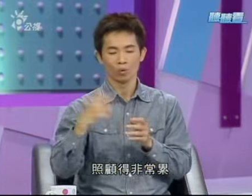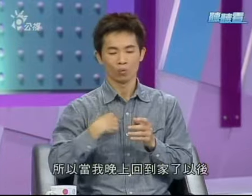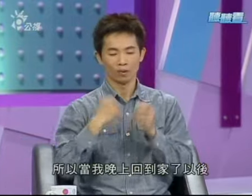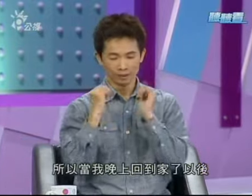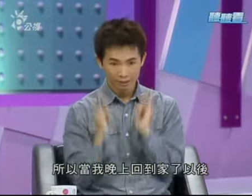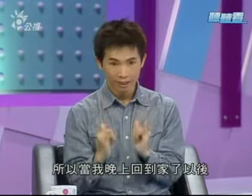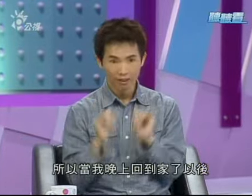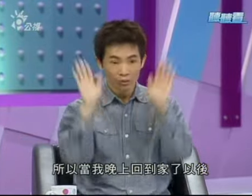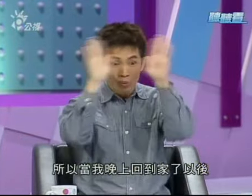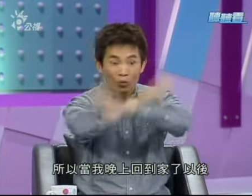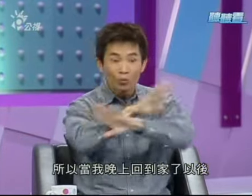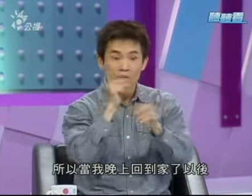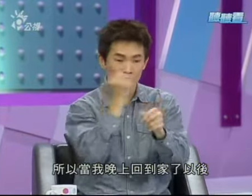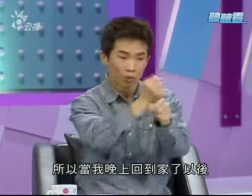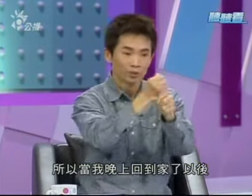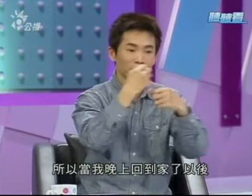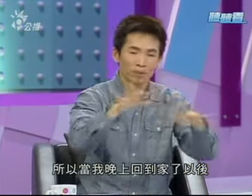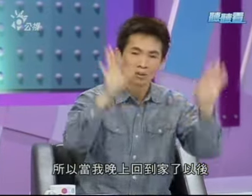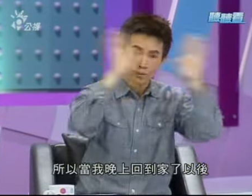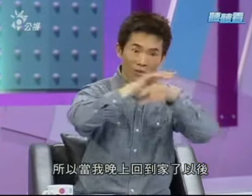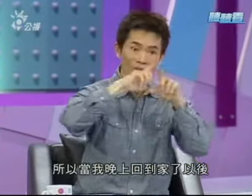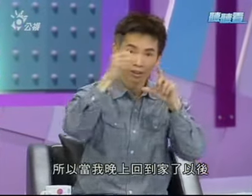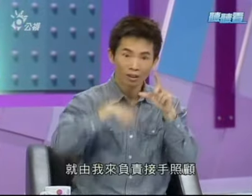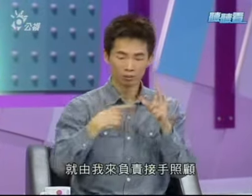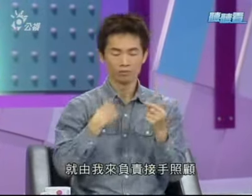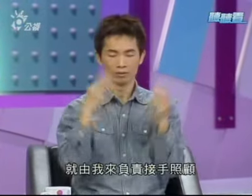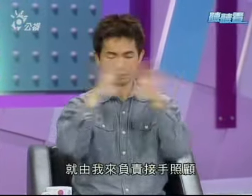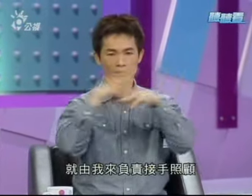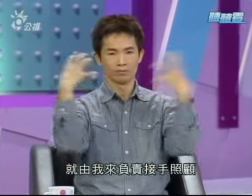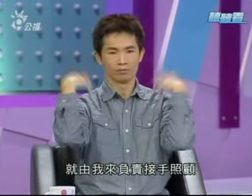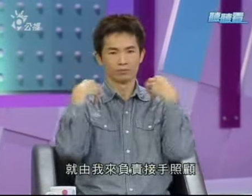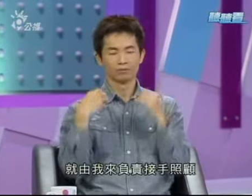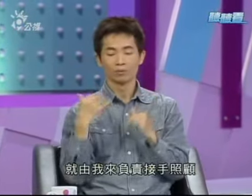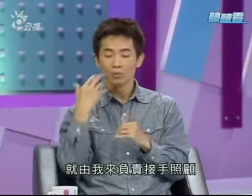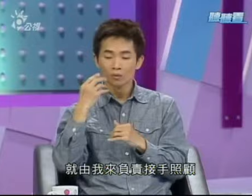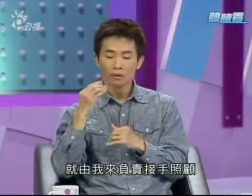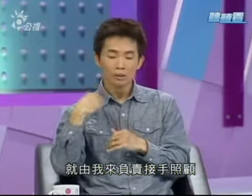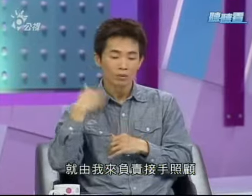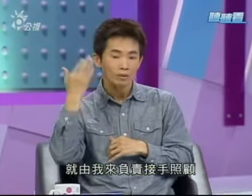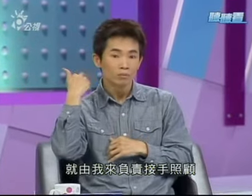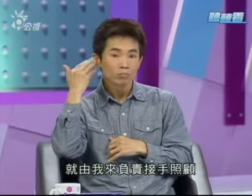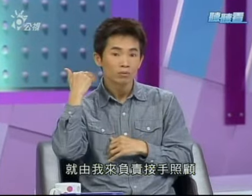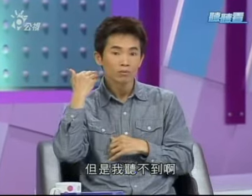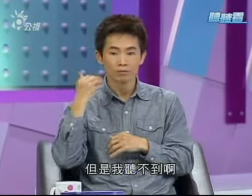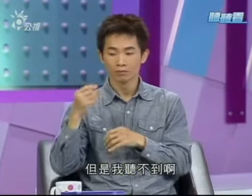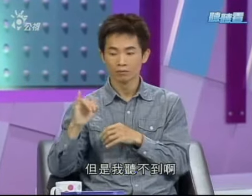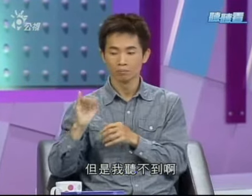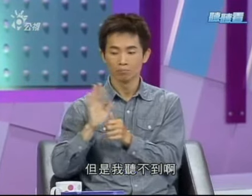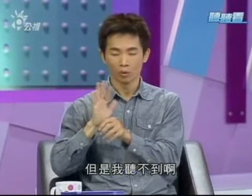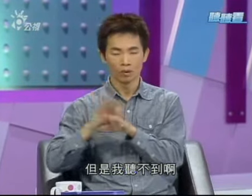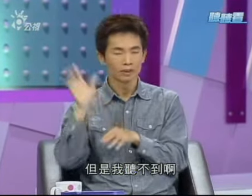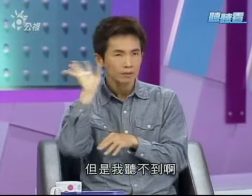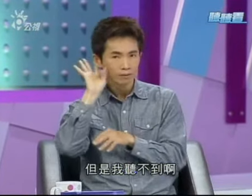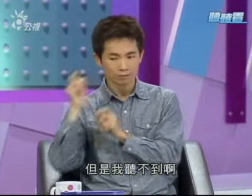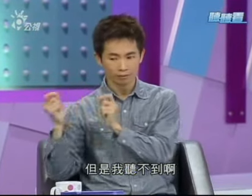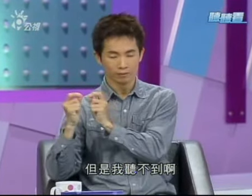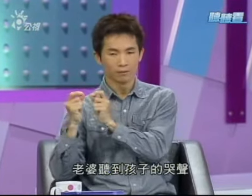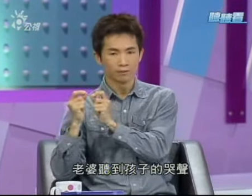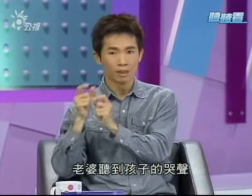所以当我晚上回到家了以后呢就由我来负责接手照顾但是我听不到啊老婆听到